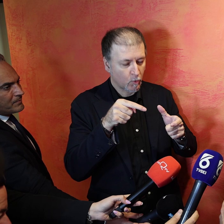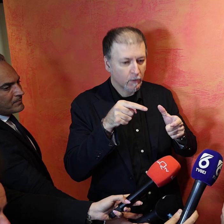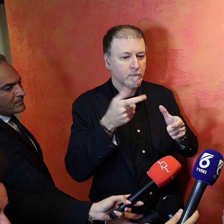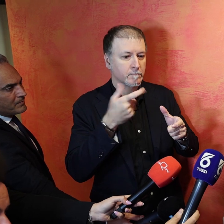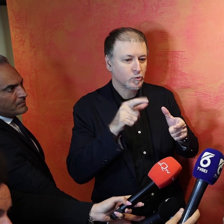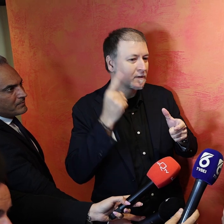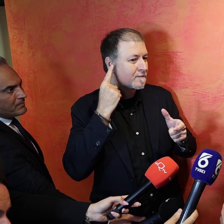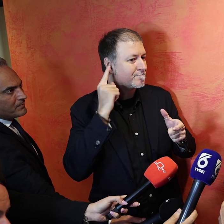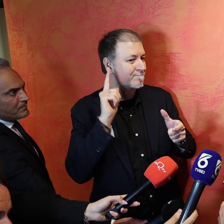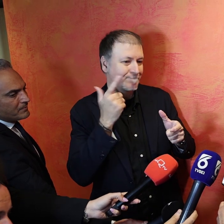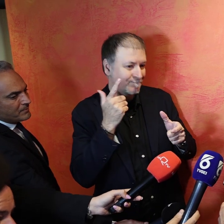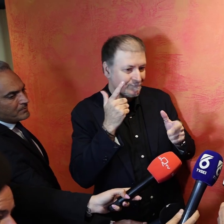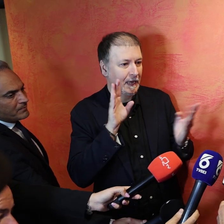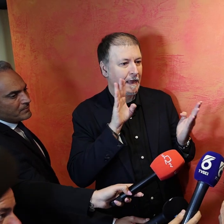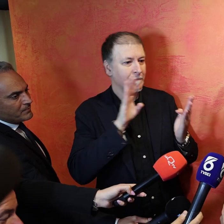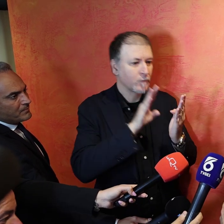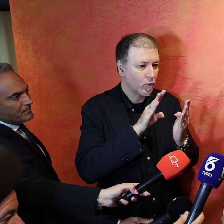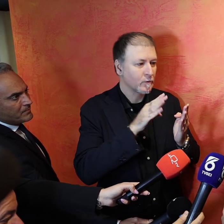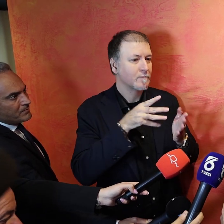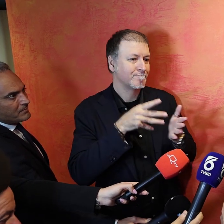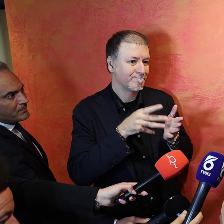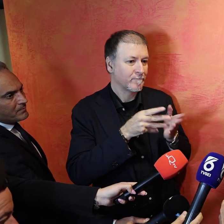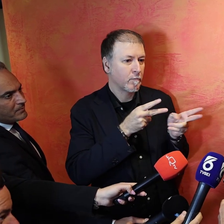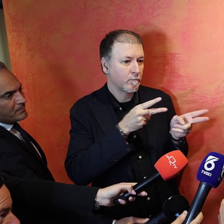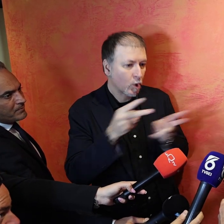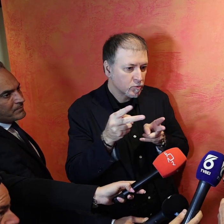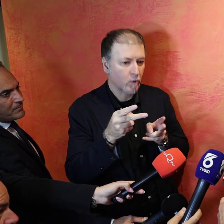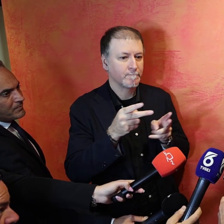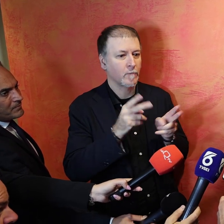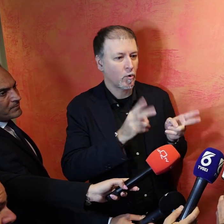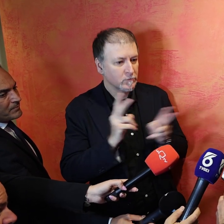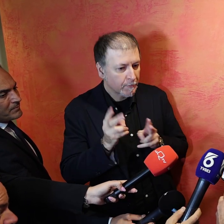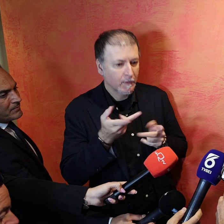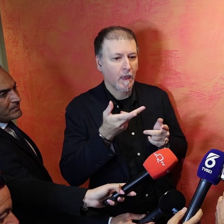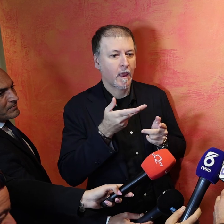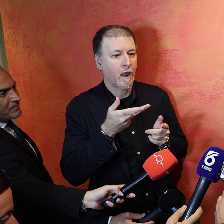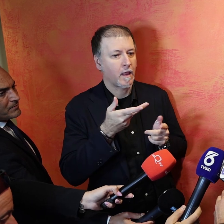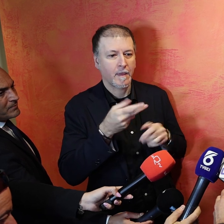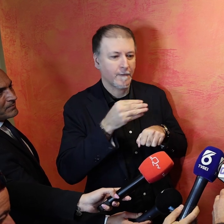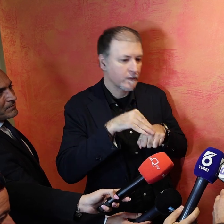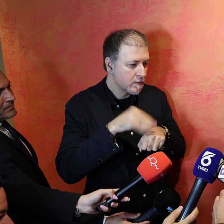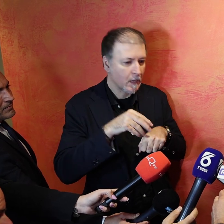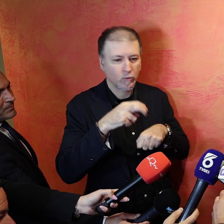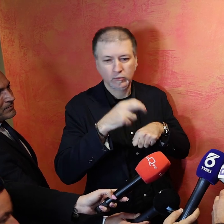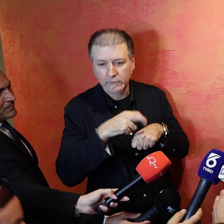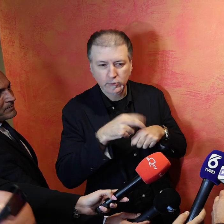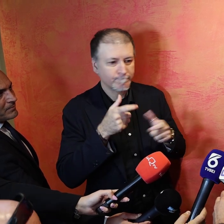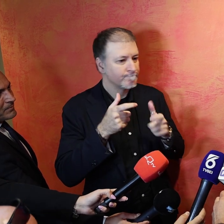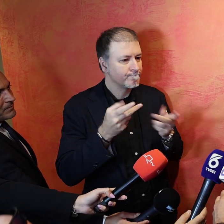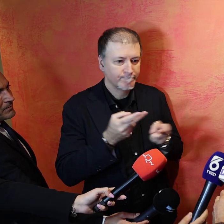la comunicazione per le persone sorde, per affrontare questa disabilità, quindi qualcosa che aiuterà in qualsiasi